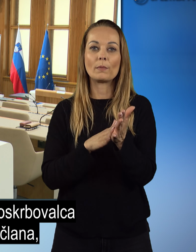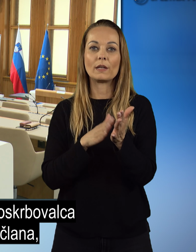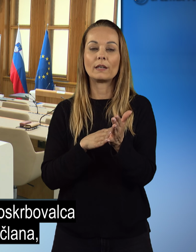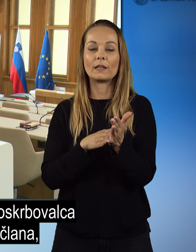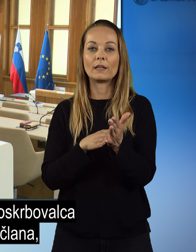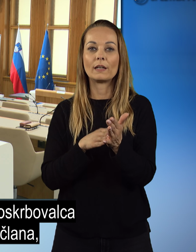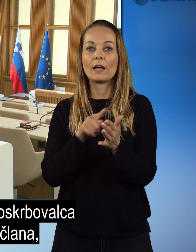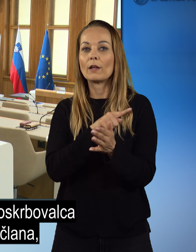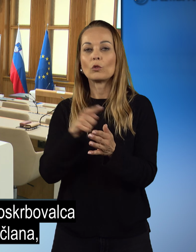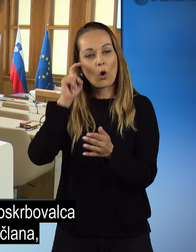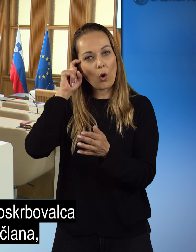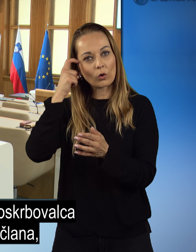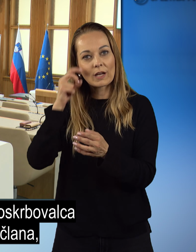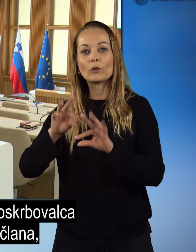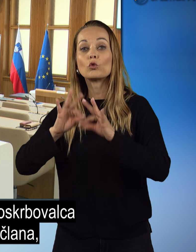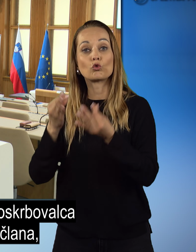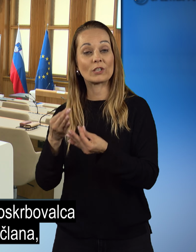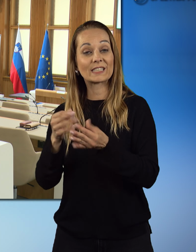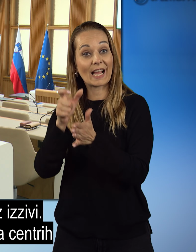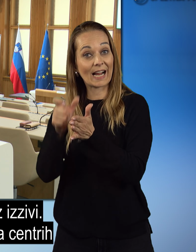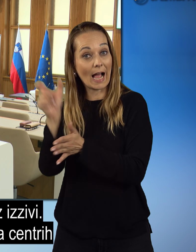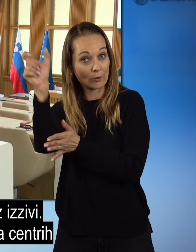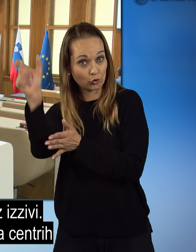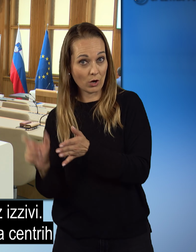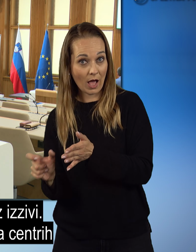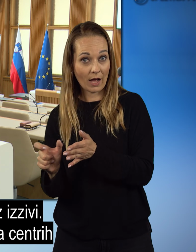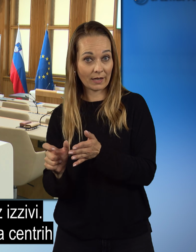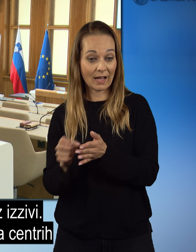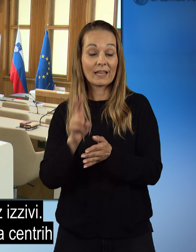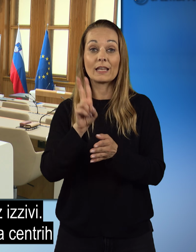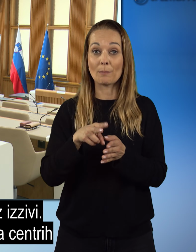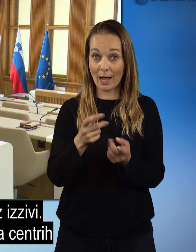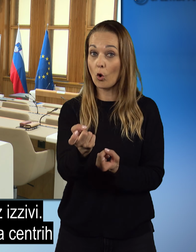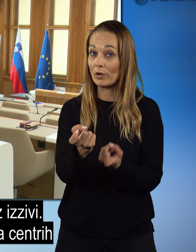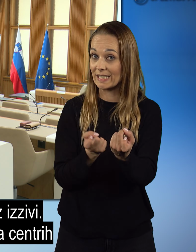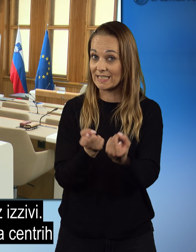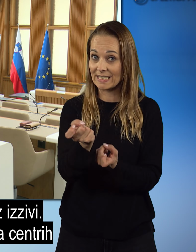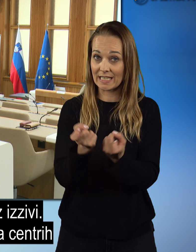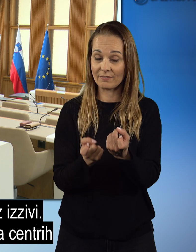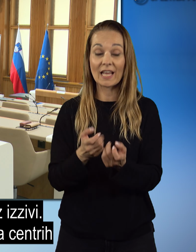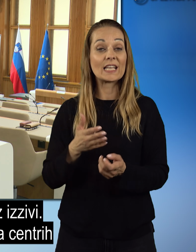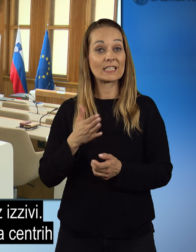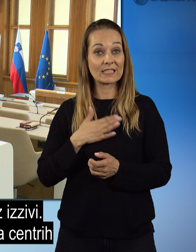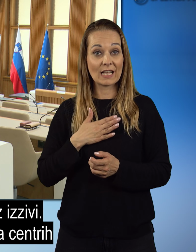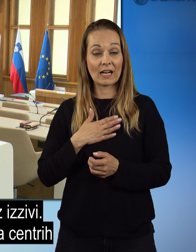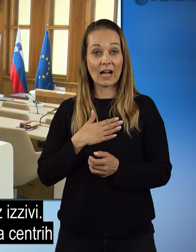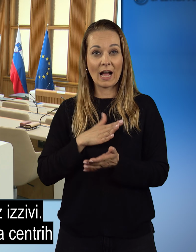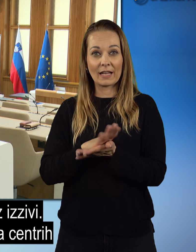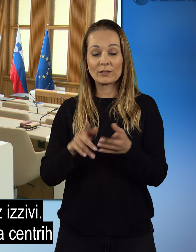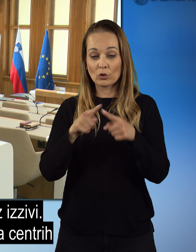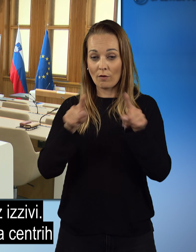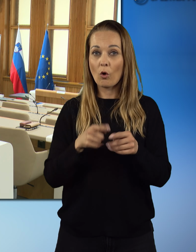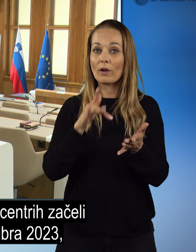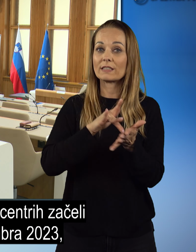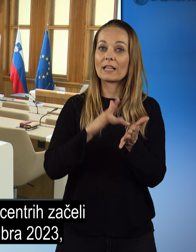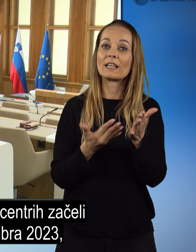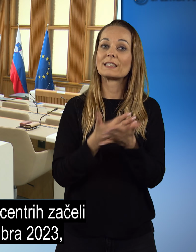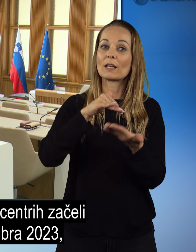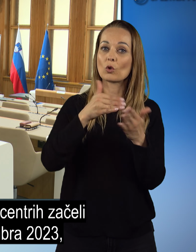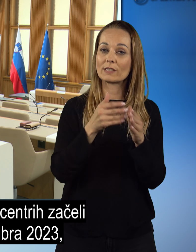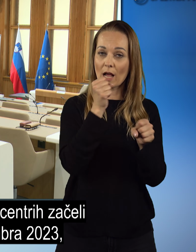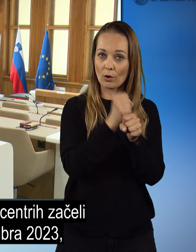do oskrbovalca družinskega člana, se srečujejo z izzivi, ker v bistvu vloge so na centre